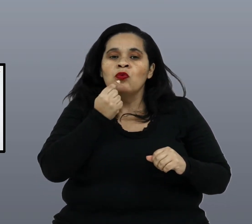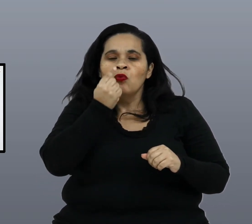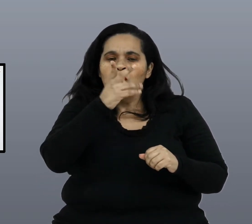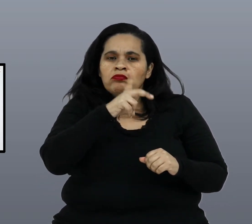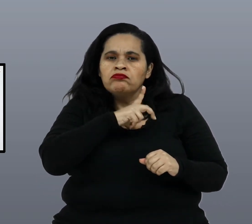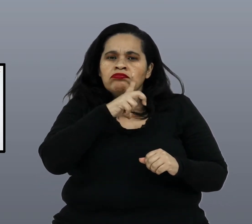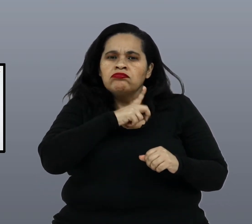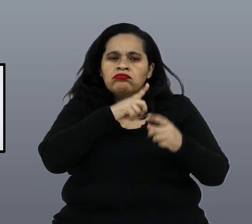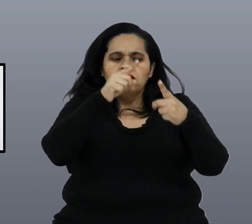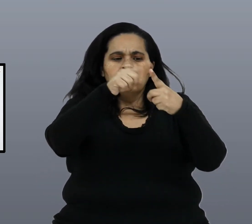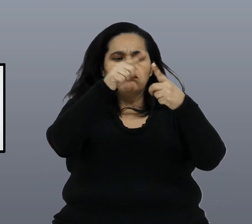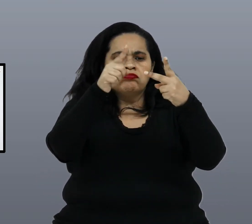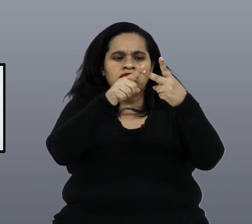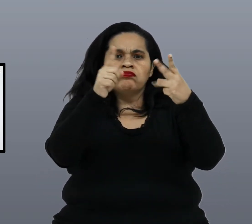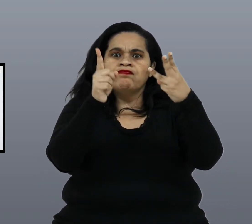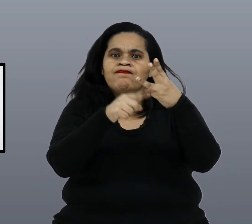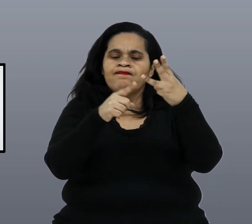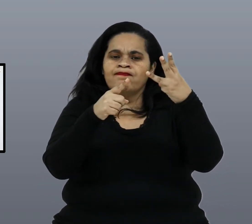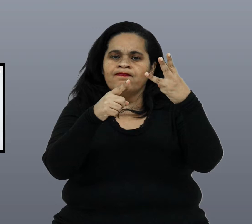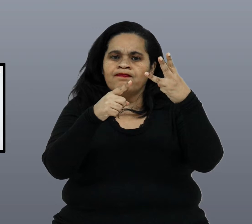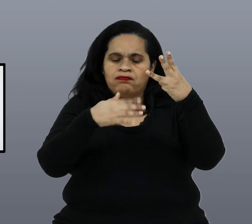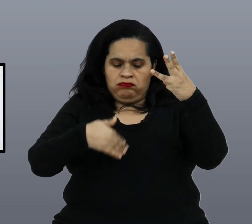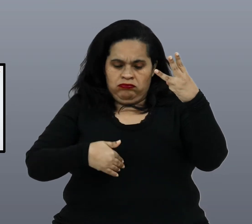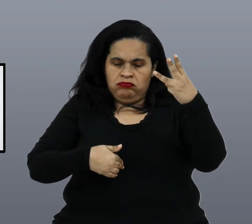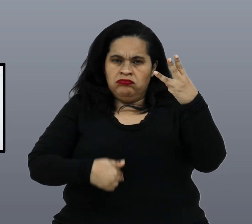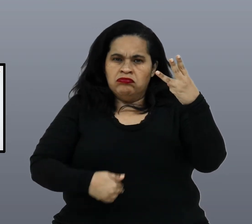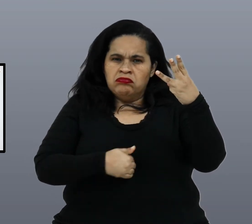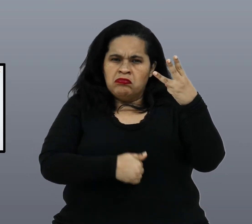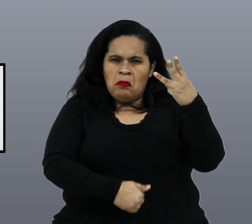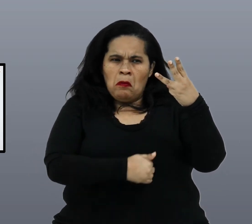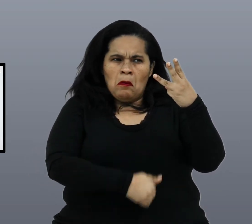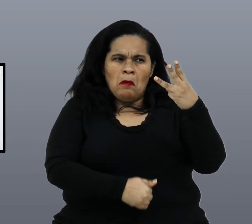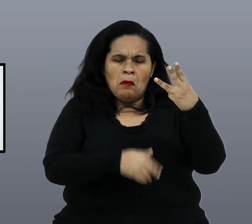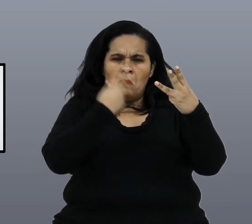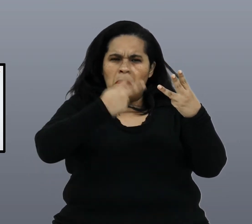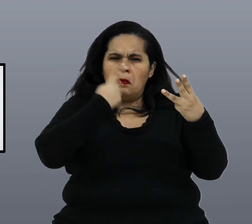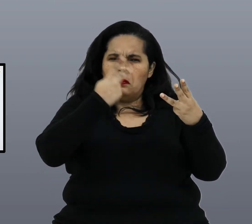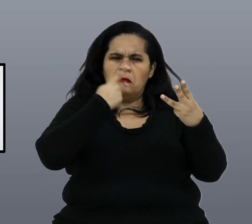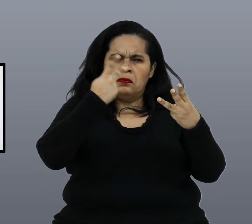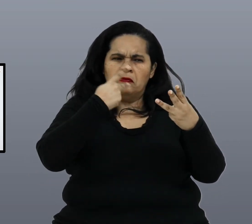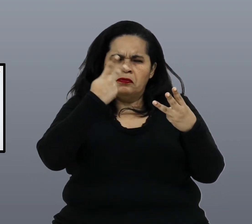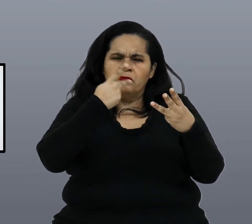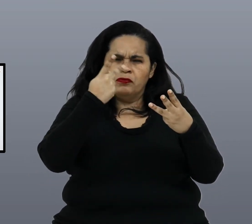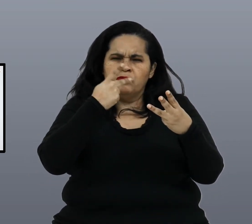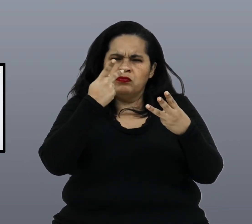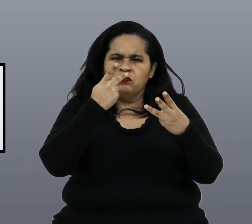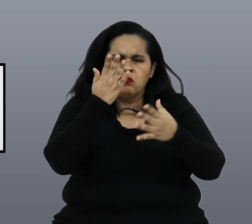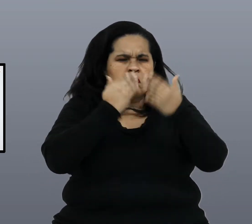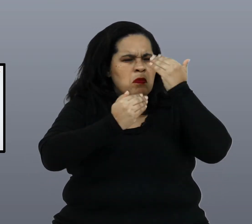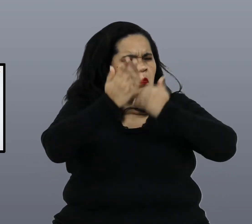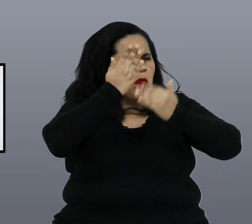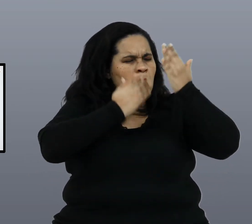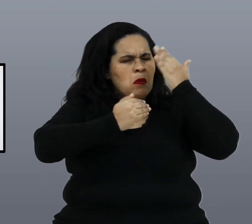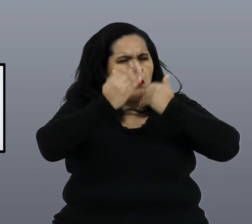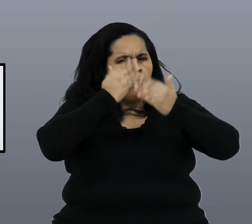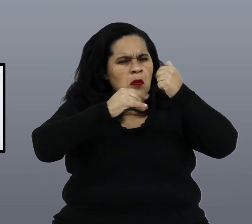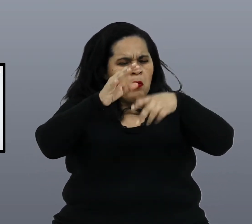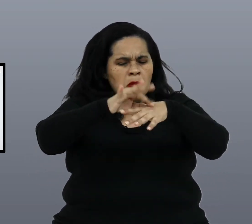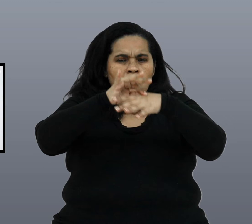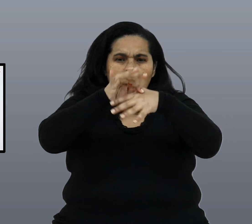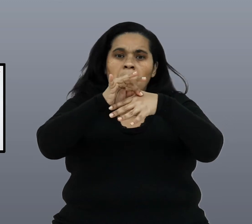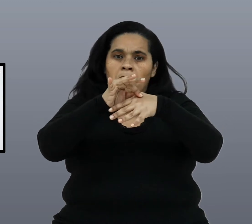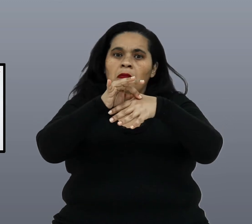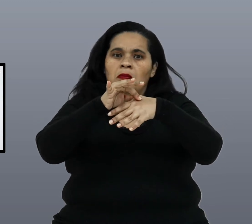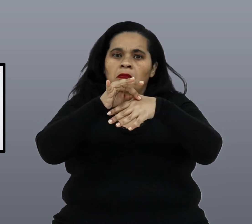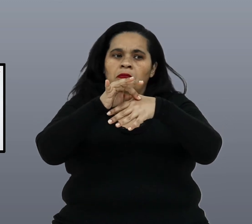tinha 3 costelas. Foi-lhe dito: levanta-se e coma quanta carne puder.